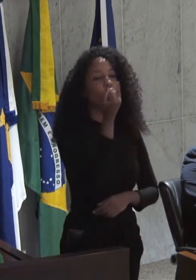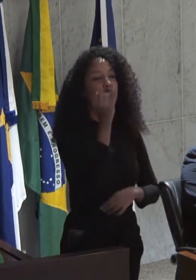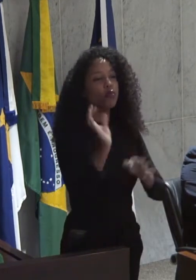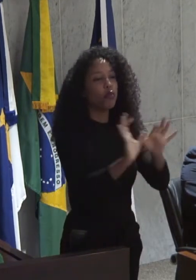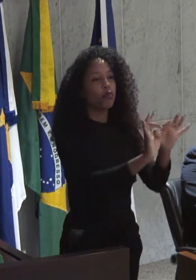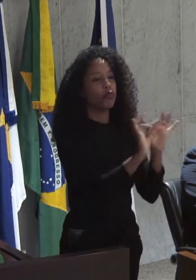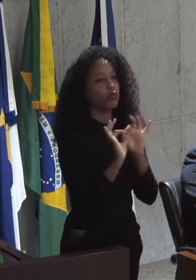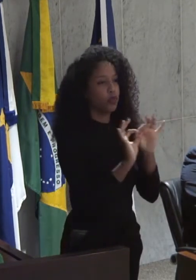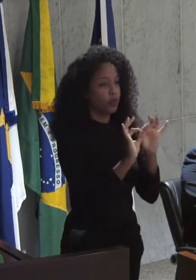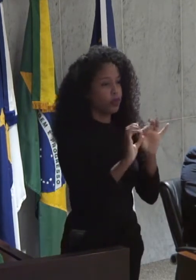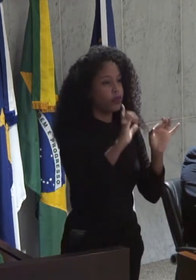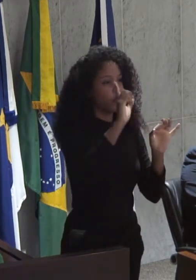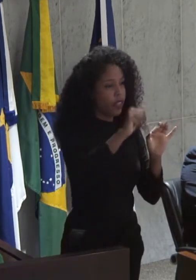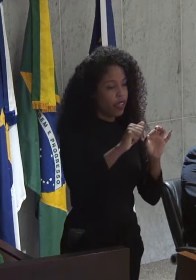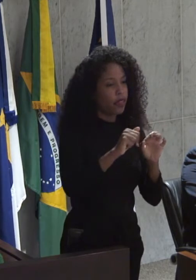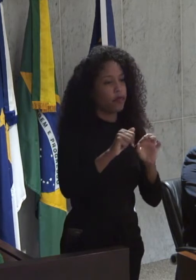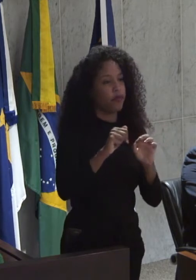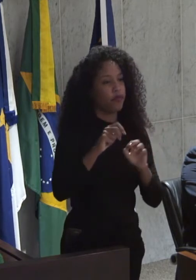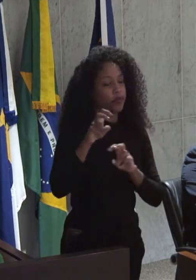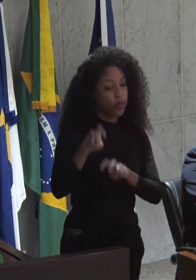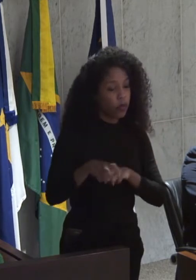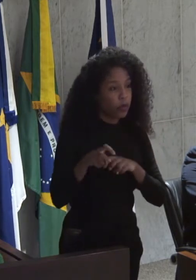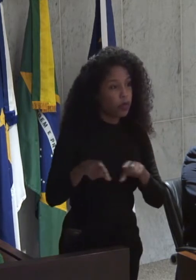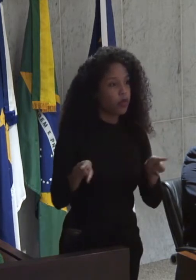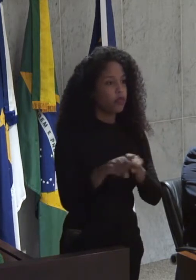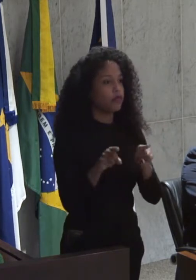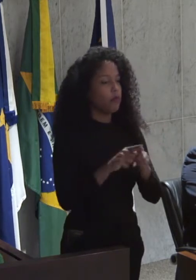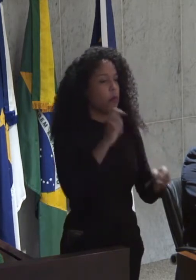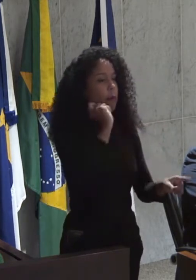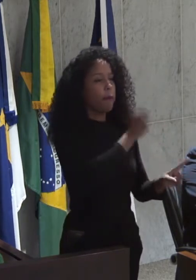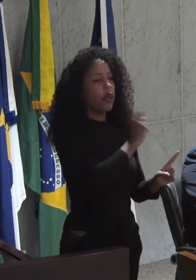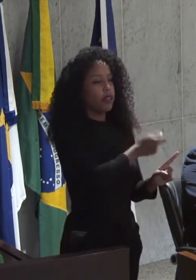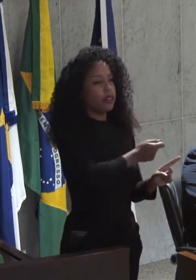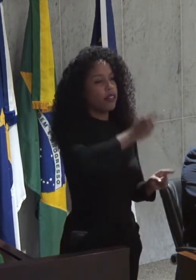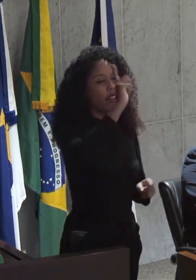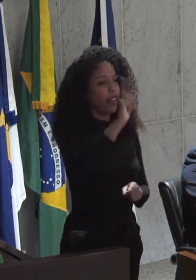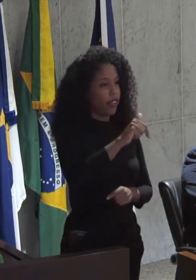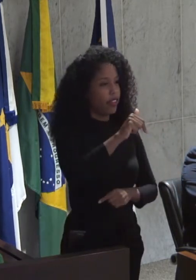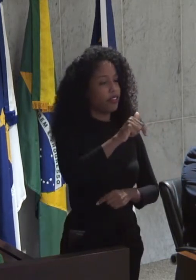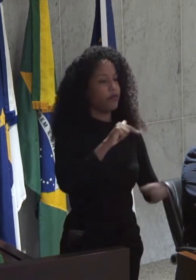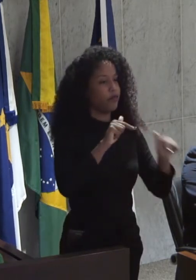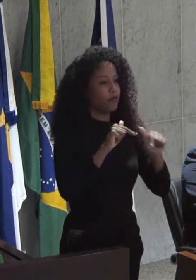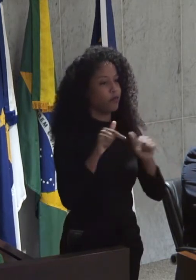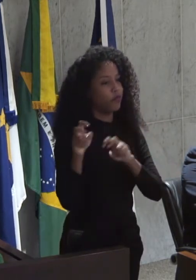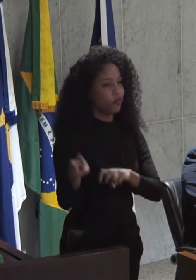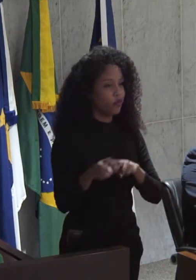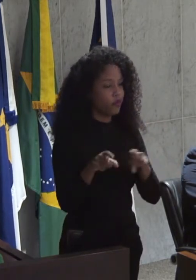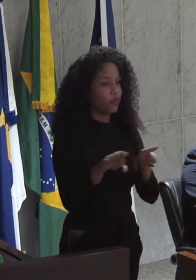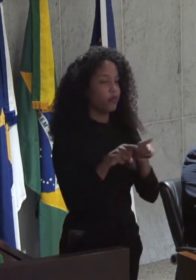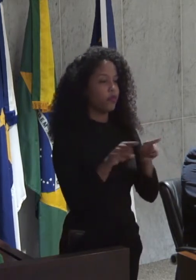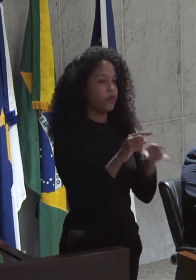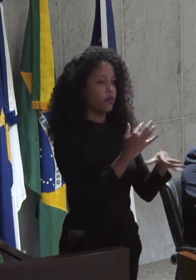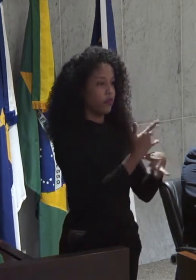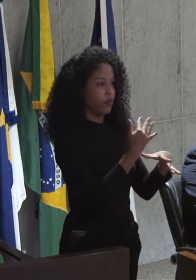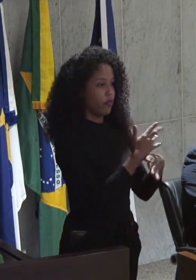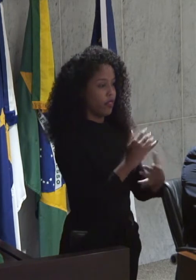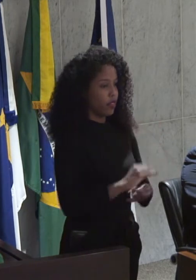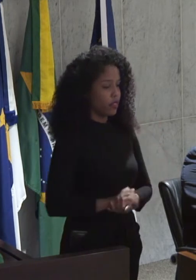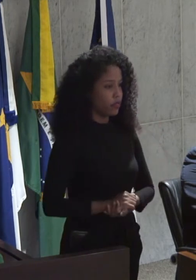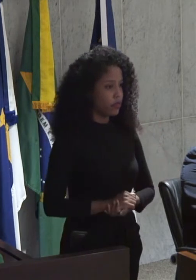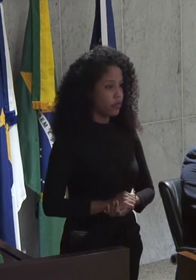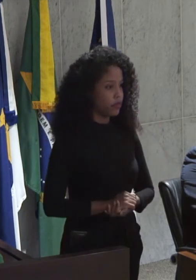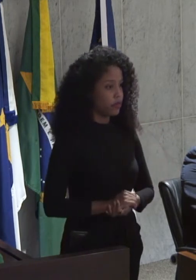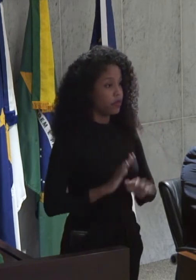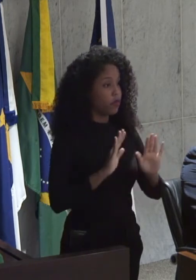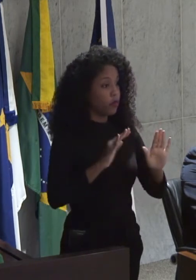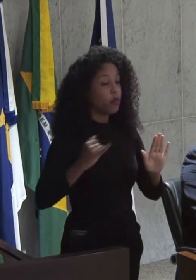da foice e do martelo, do trabalhador do campo e da cidade. Agora, é importante, nesse